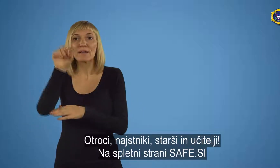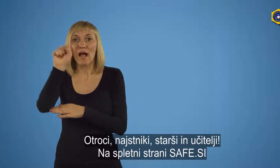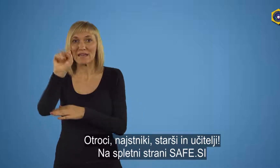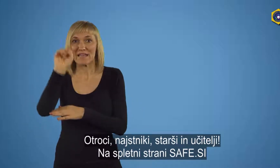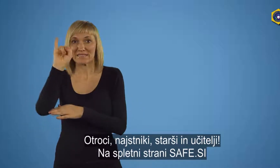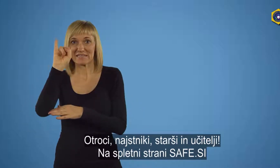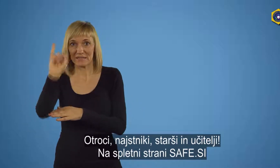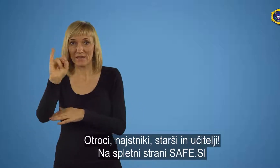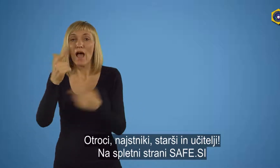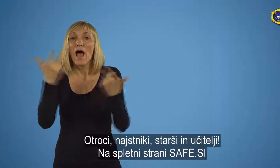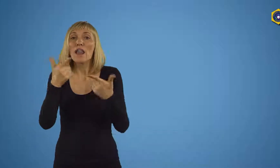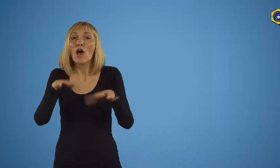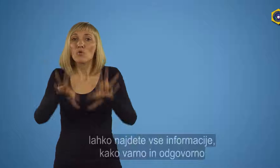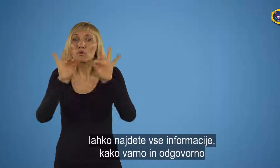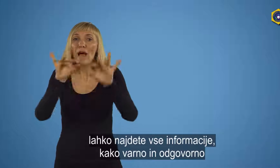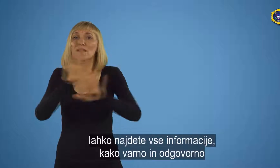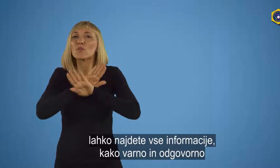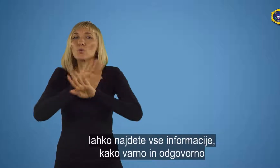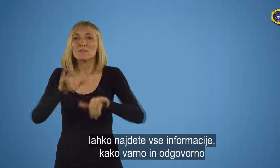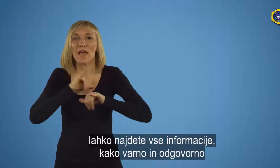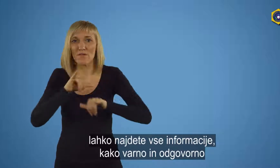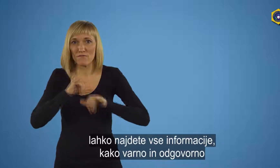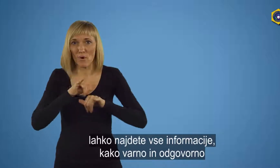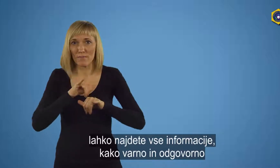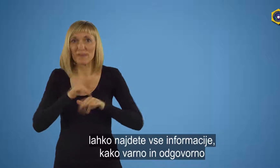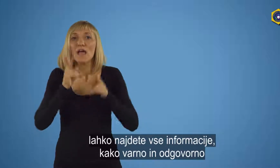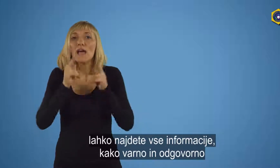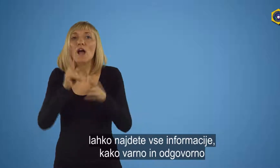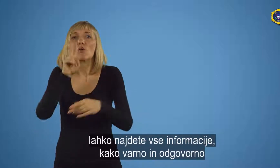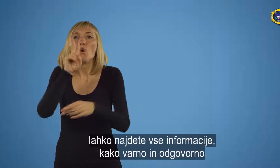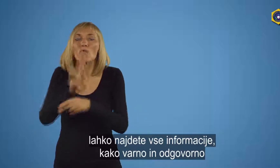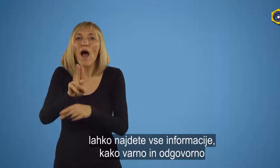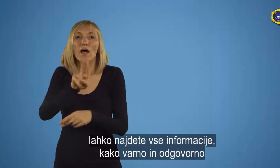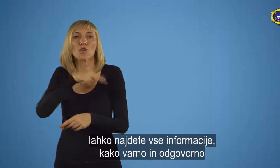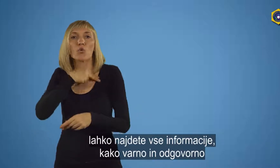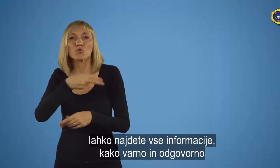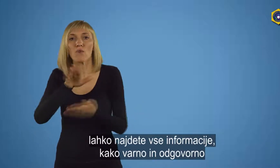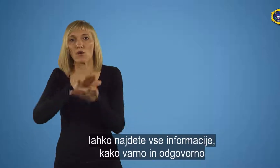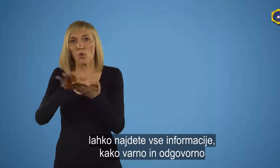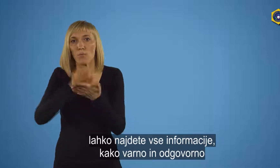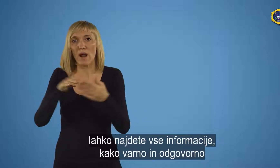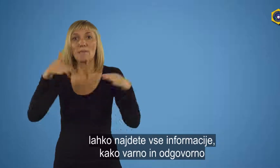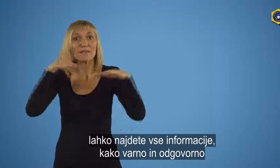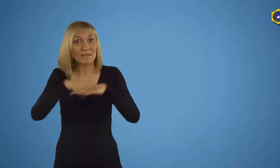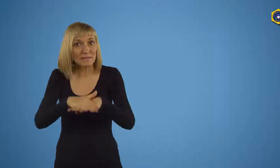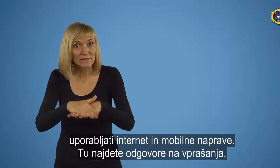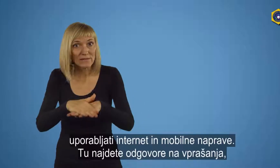lahko najdete vse informacije, kako varno in odgovorno uporabljati internet in mobilne